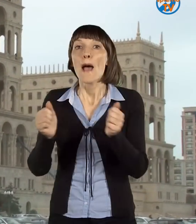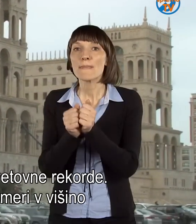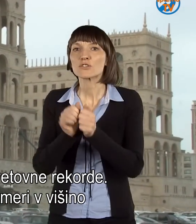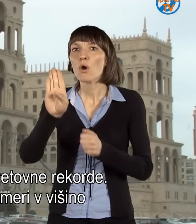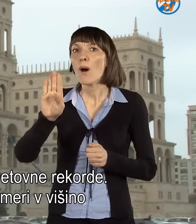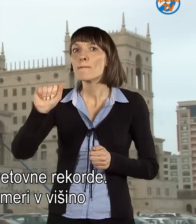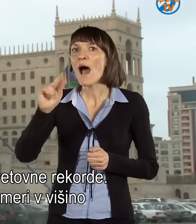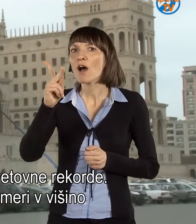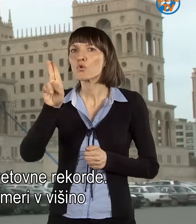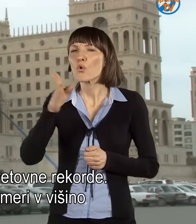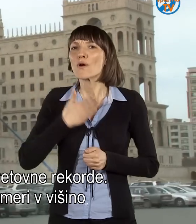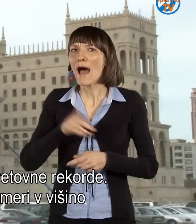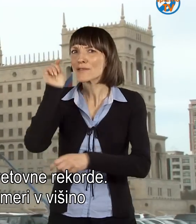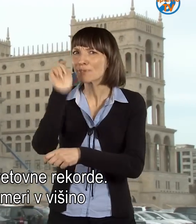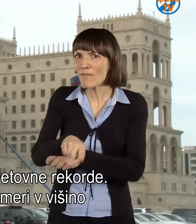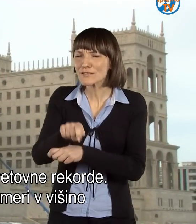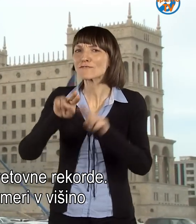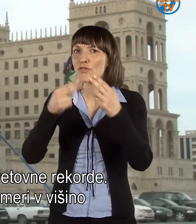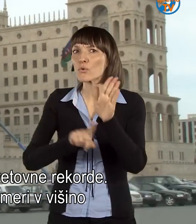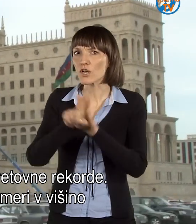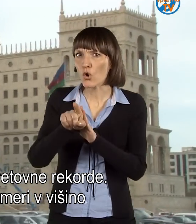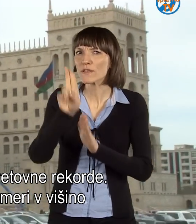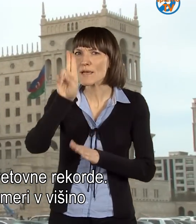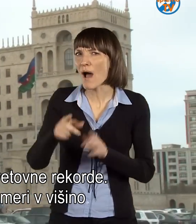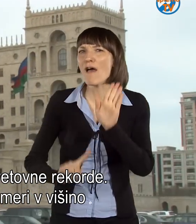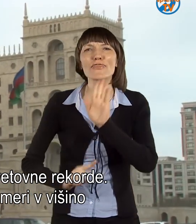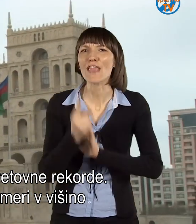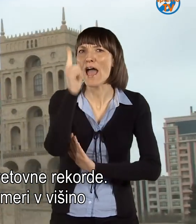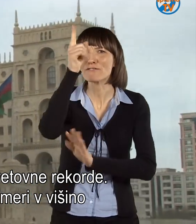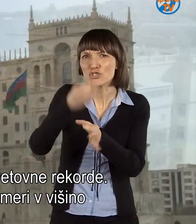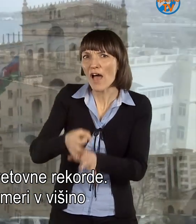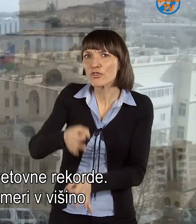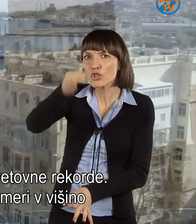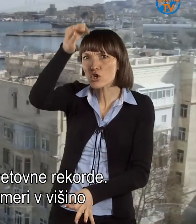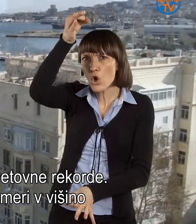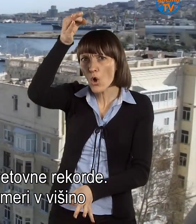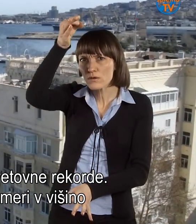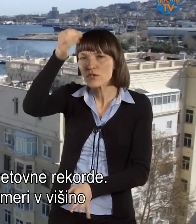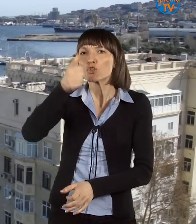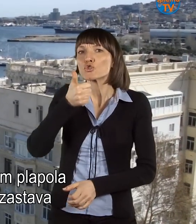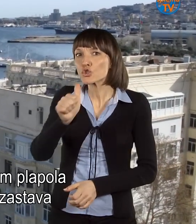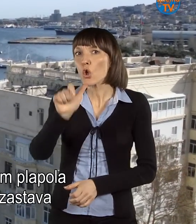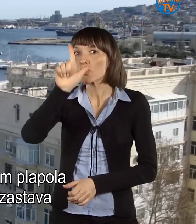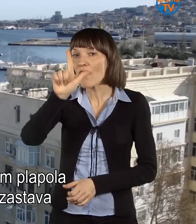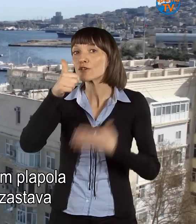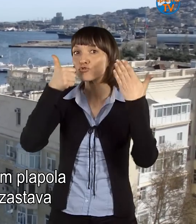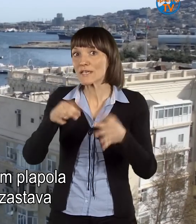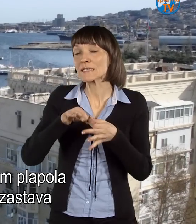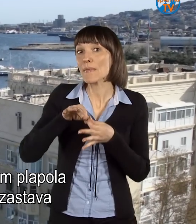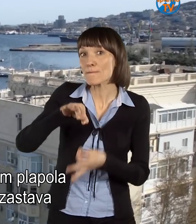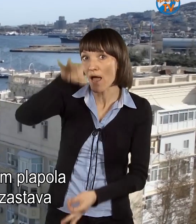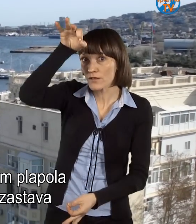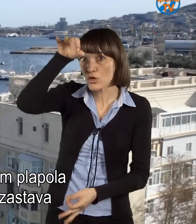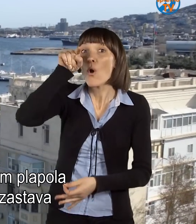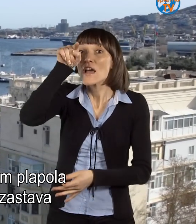V Bakuju radi podirajo svetovne rekorde. Imajo najvišji drog, ki meri v višino 162